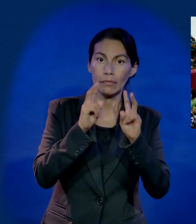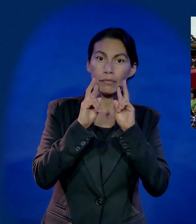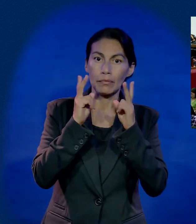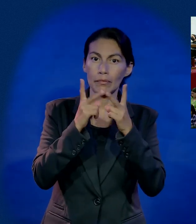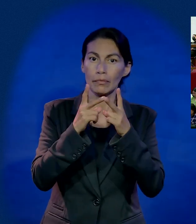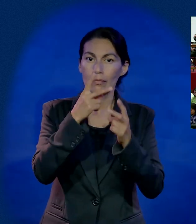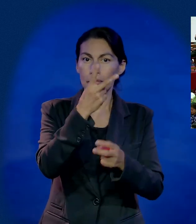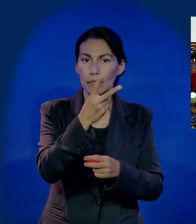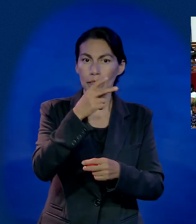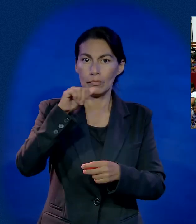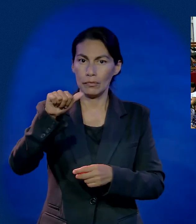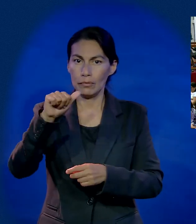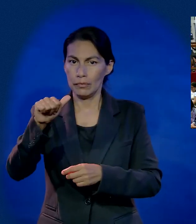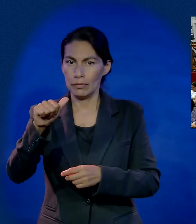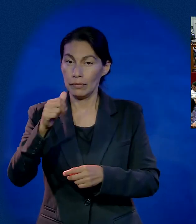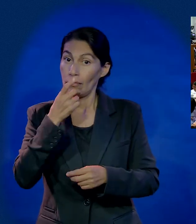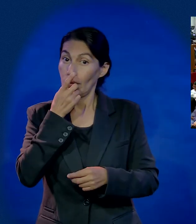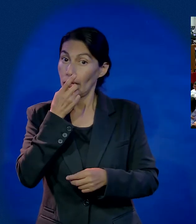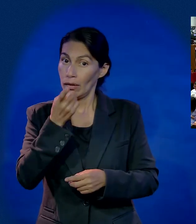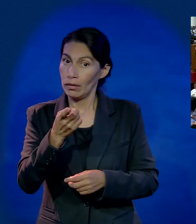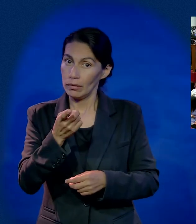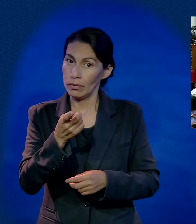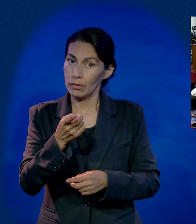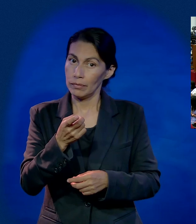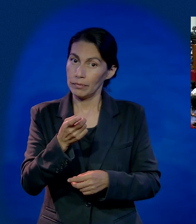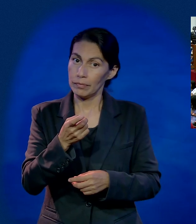¿Lo tienen? Primera de Pedro 2:16 dice: